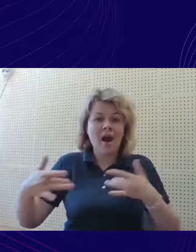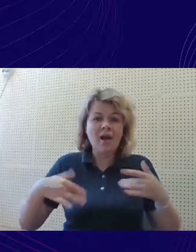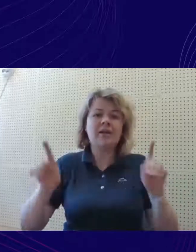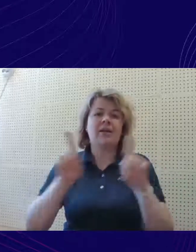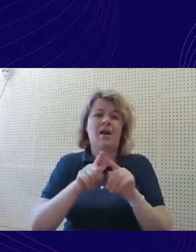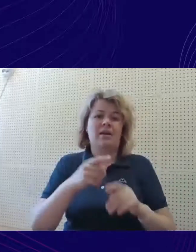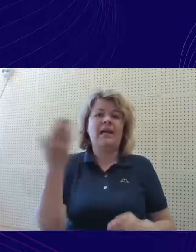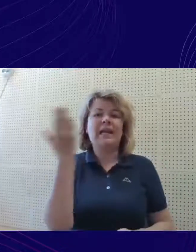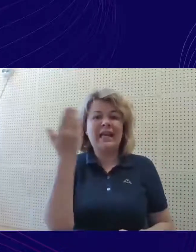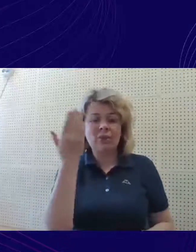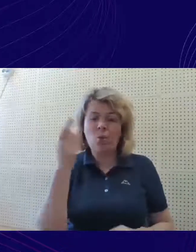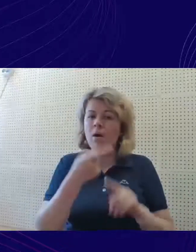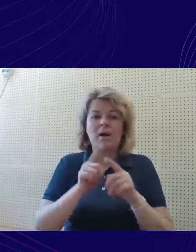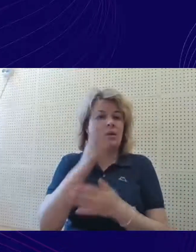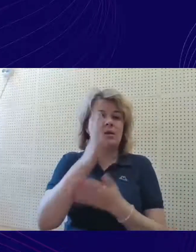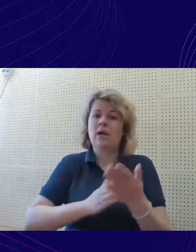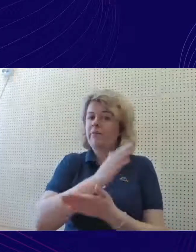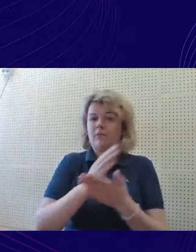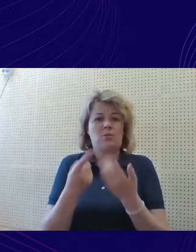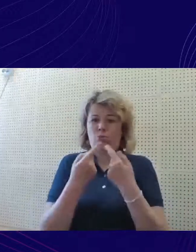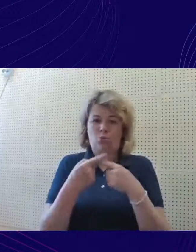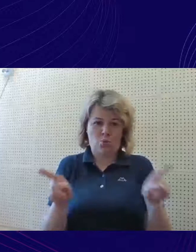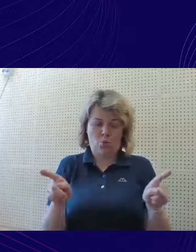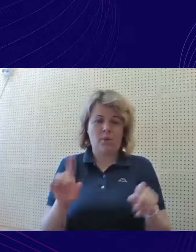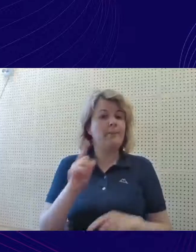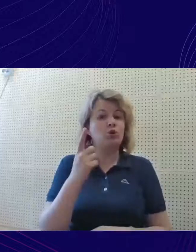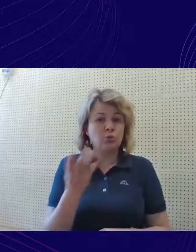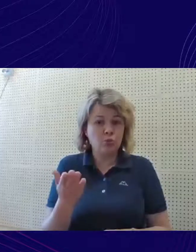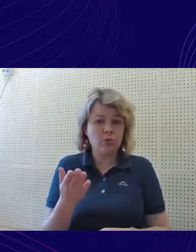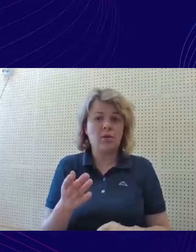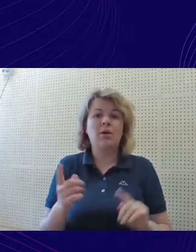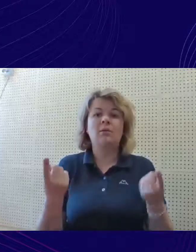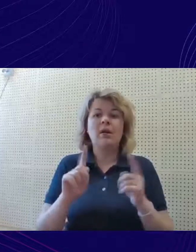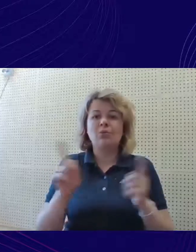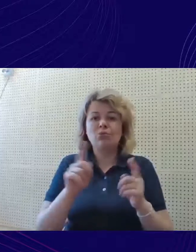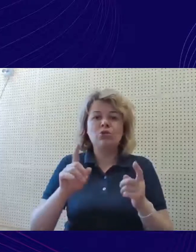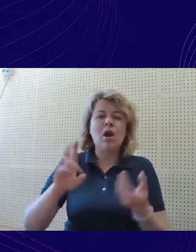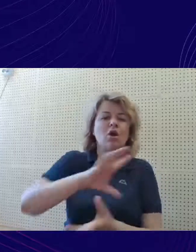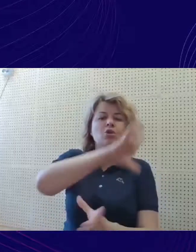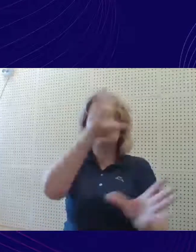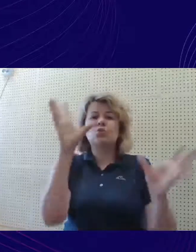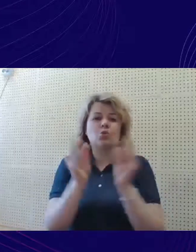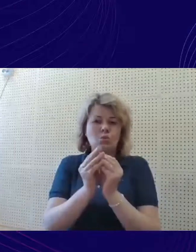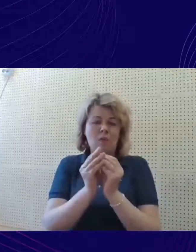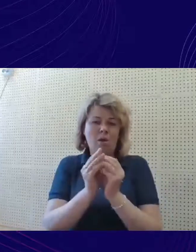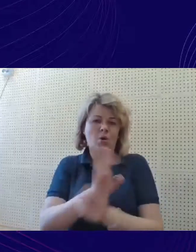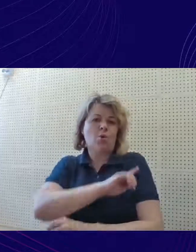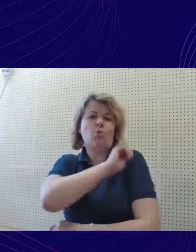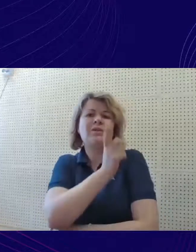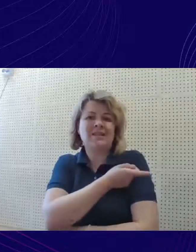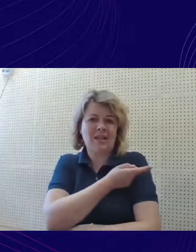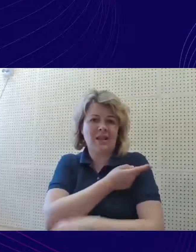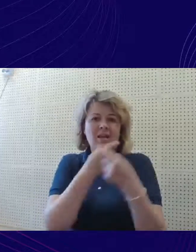история. Почему? Потому что сумма усилий разных людей дает некий